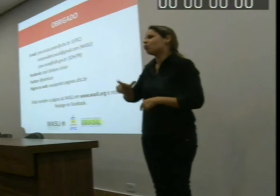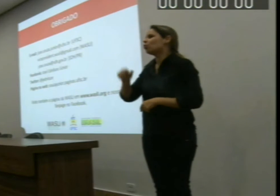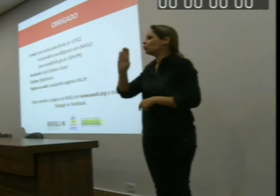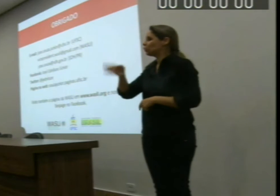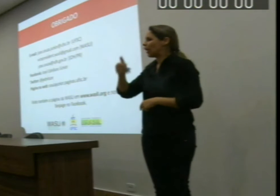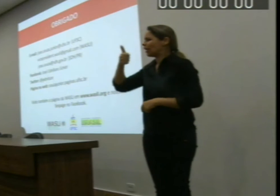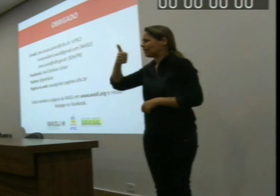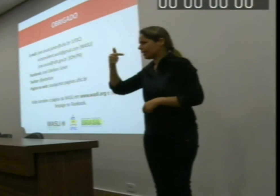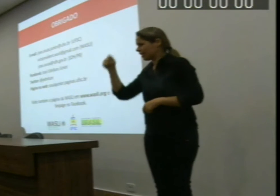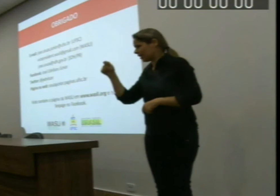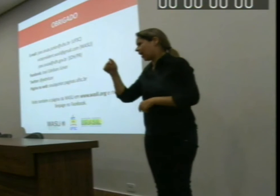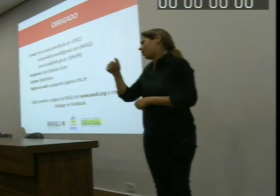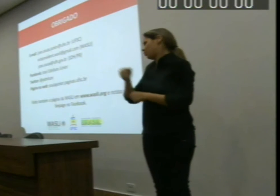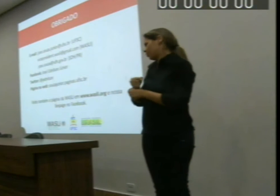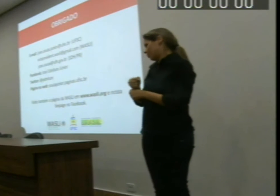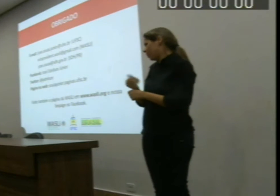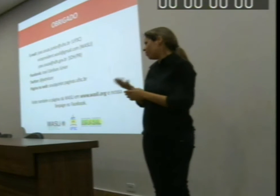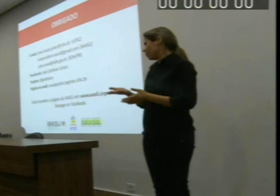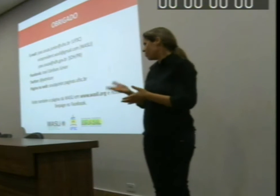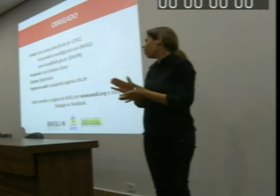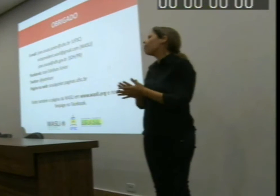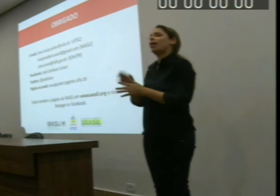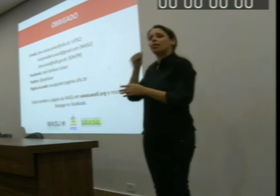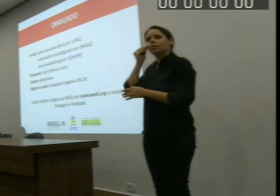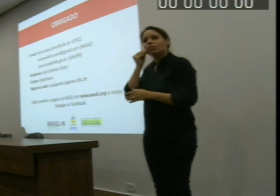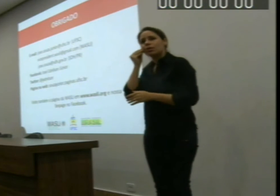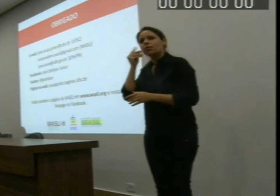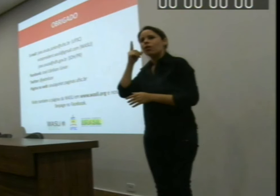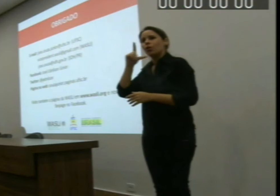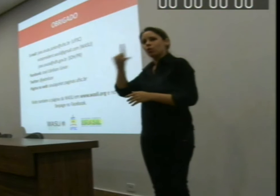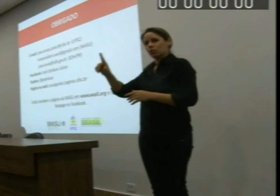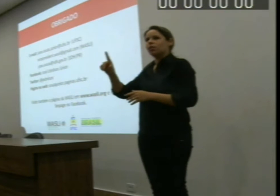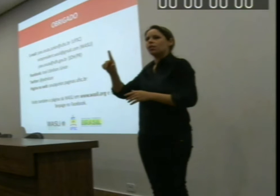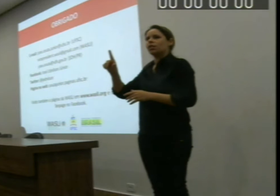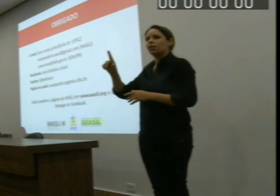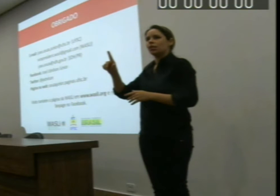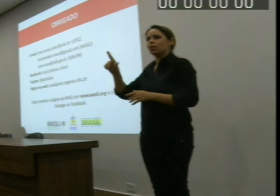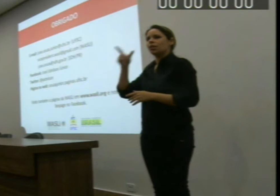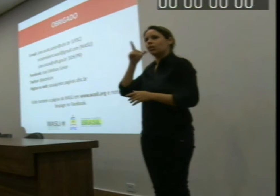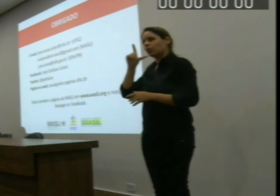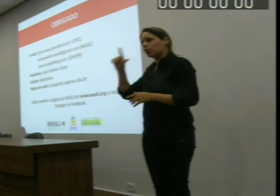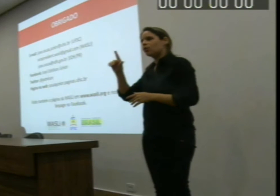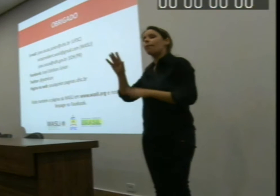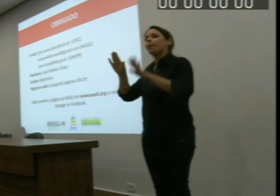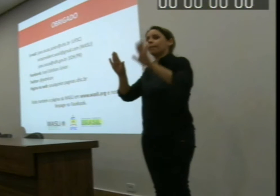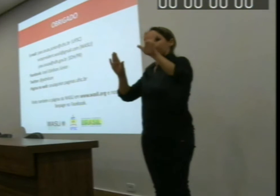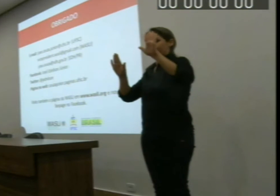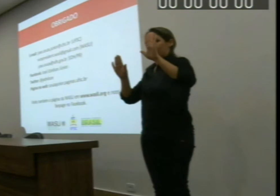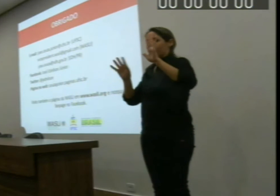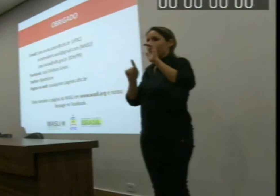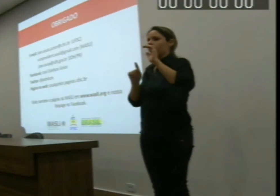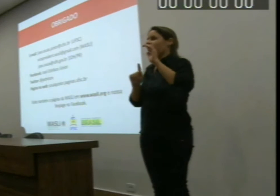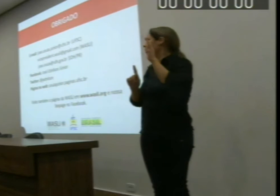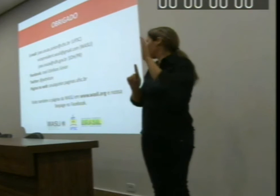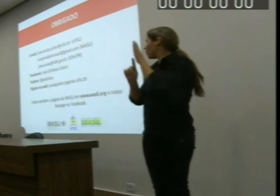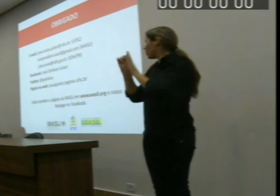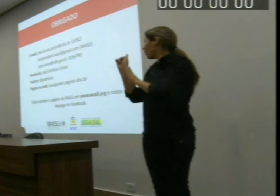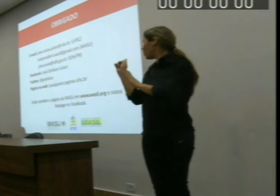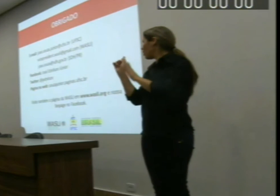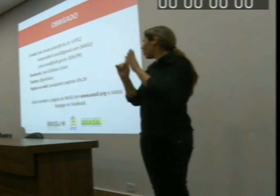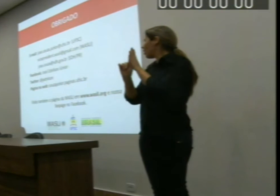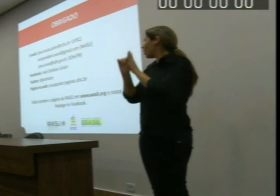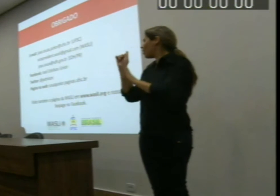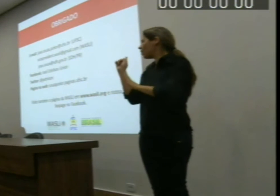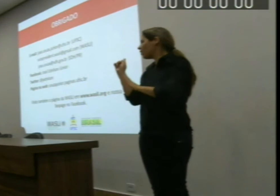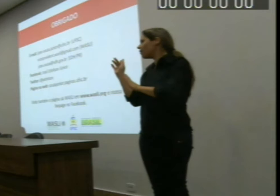consegui dialogar com todo mundo aqui né Eu eu tenho uma uma colocação Desculpa até mas eu só acho que a gente não vai chegar